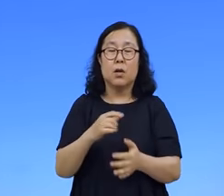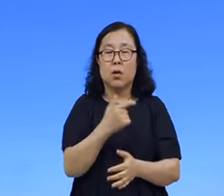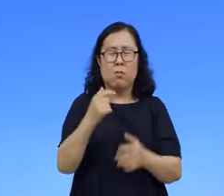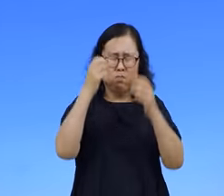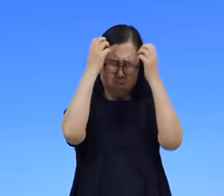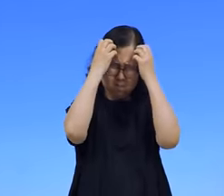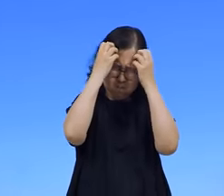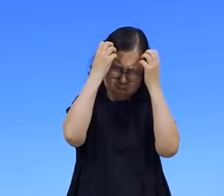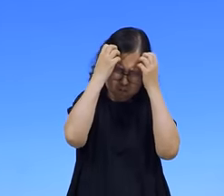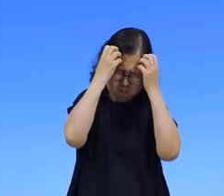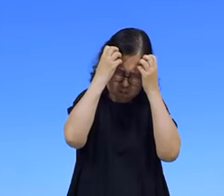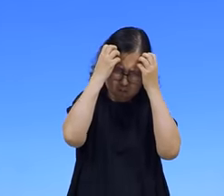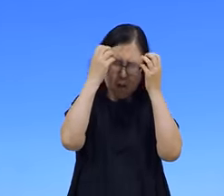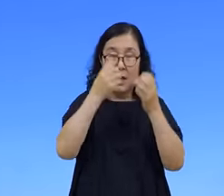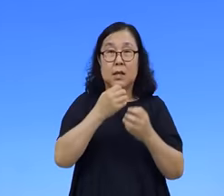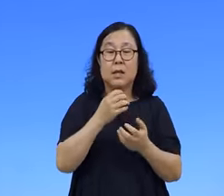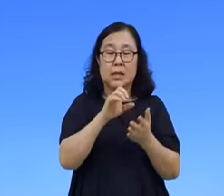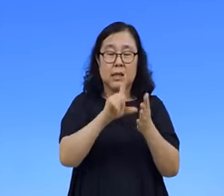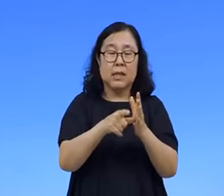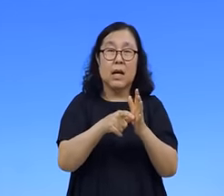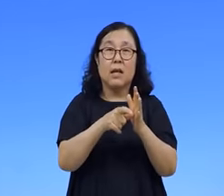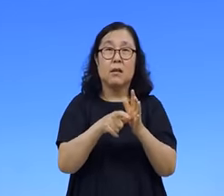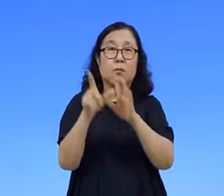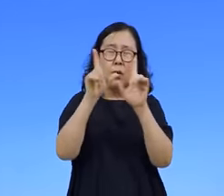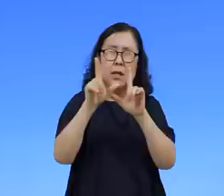준비하면서 너무나 고통스러운 시간을 보냈거든요.